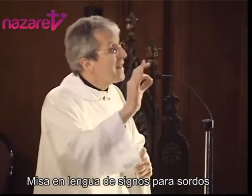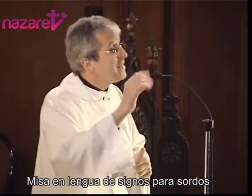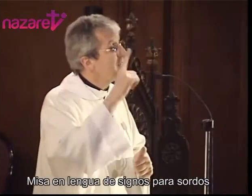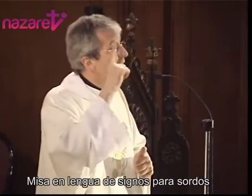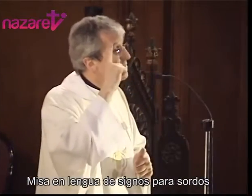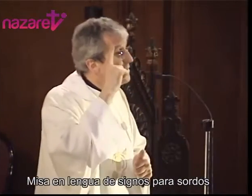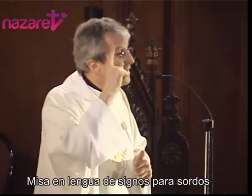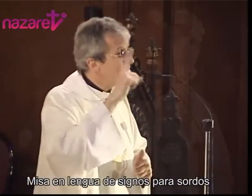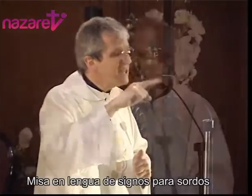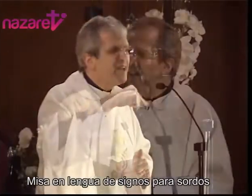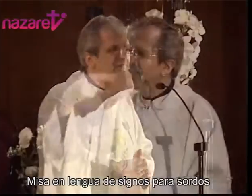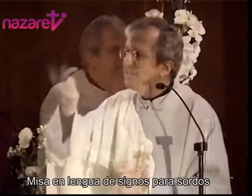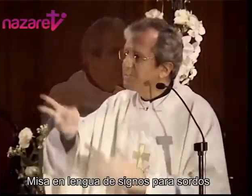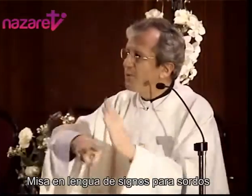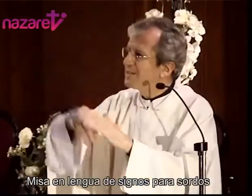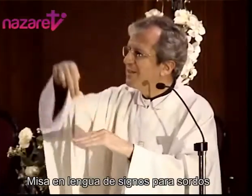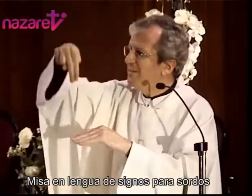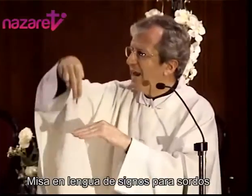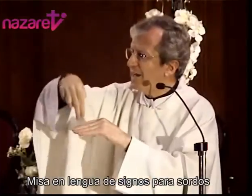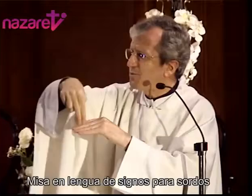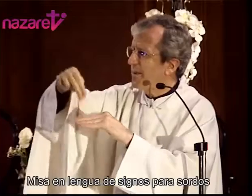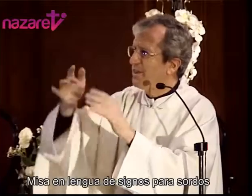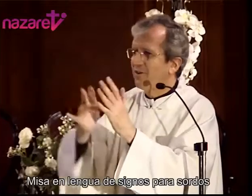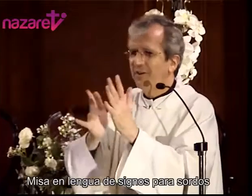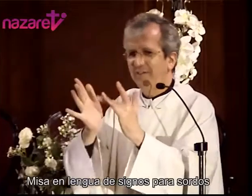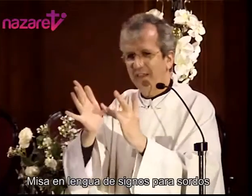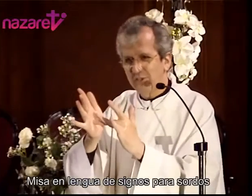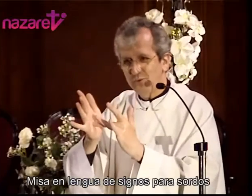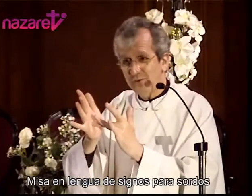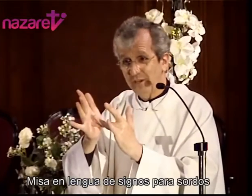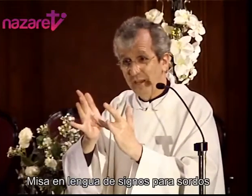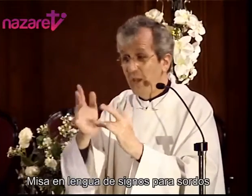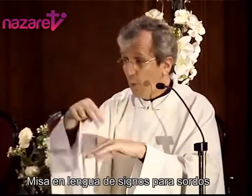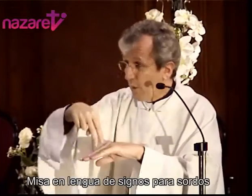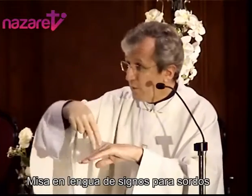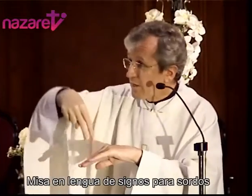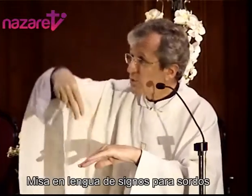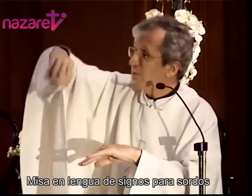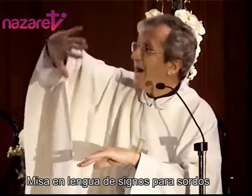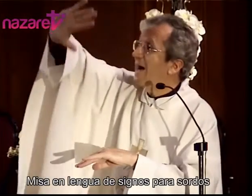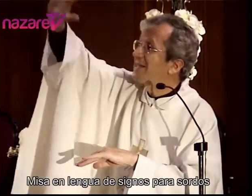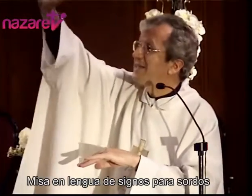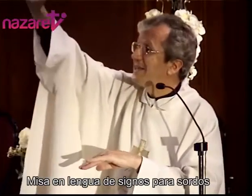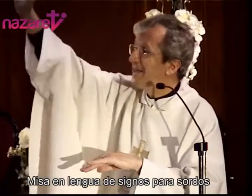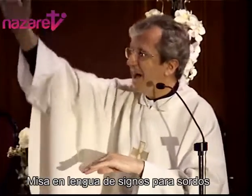40 días después de la resurrección de Jesús, cuando Jesús asciende al